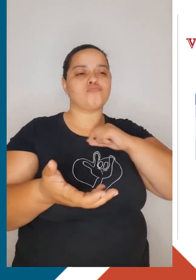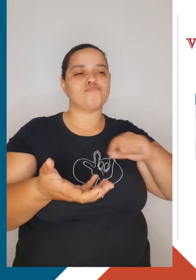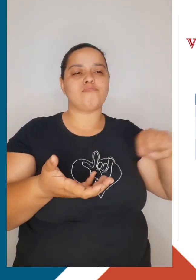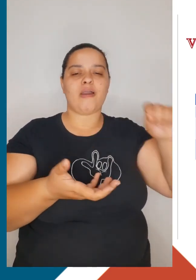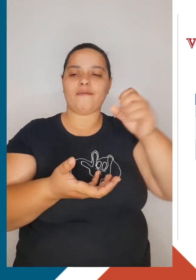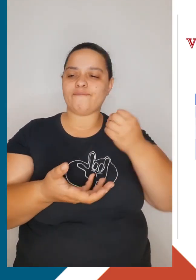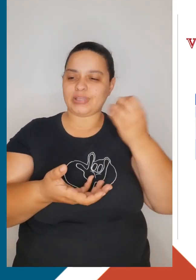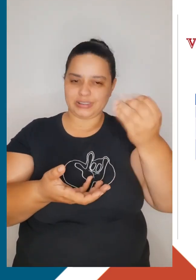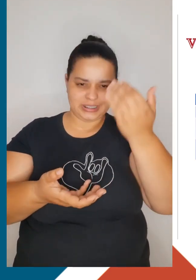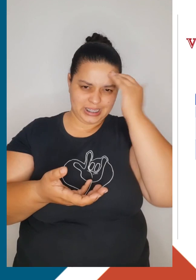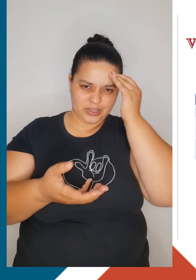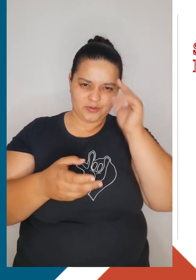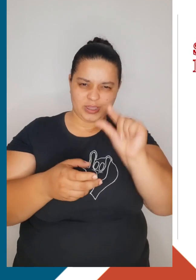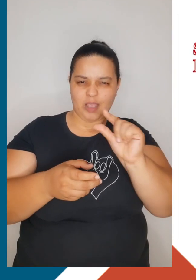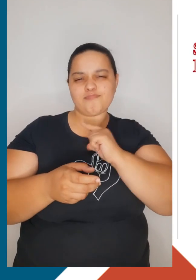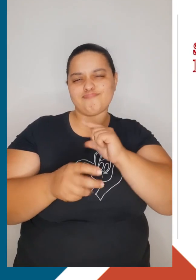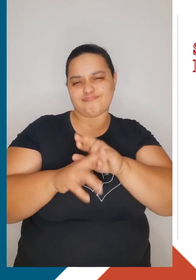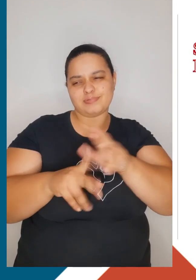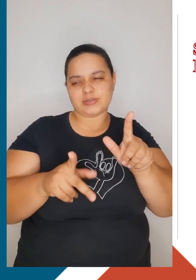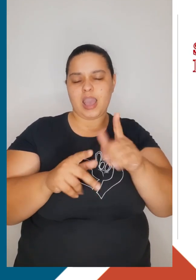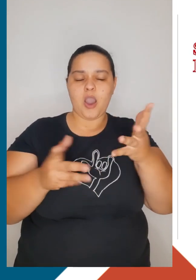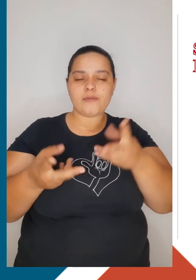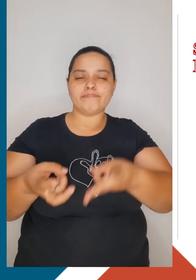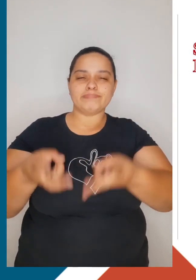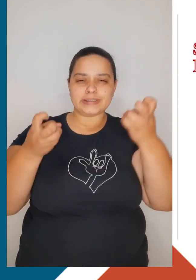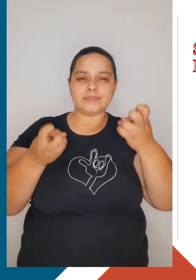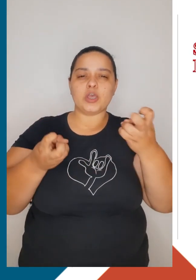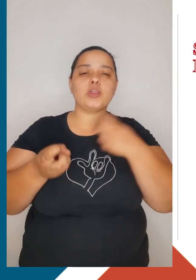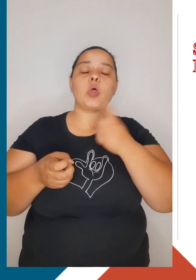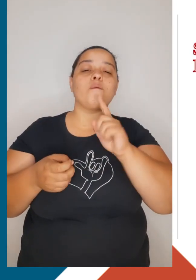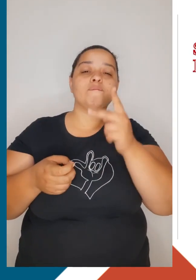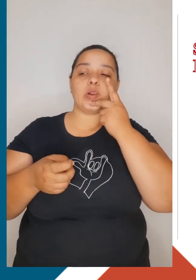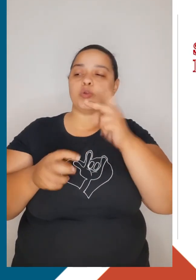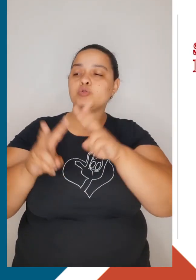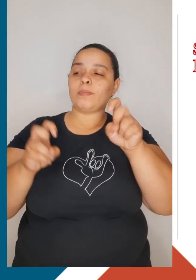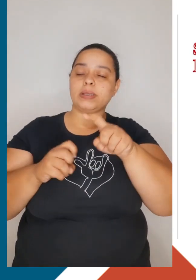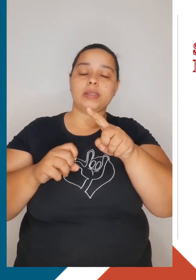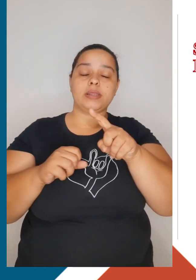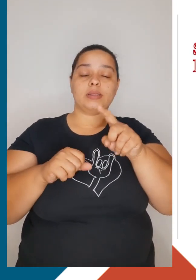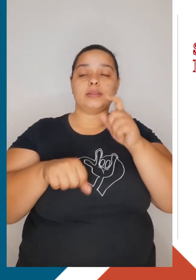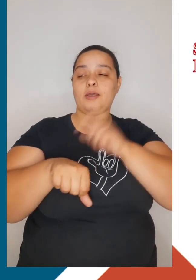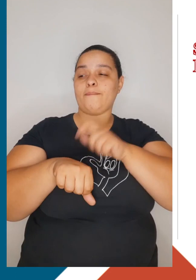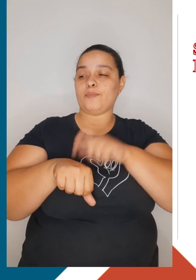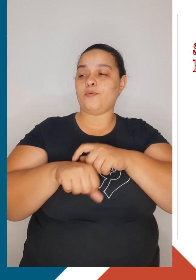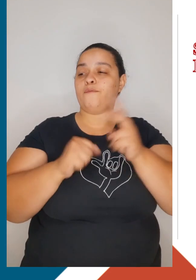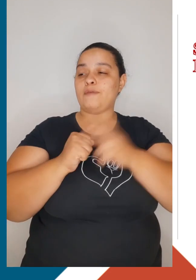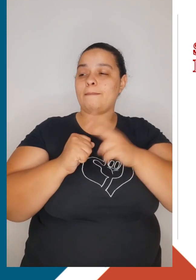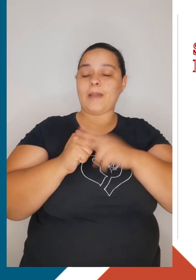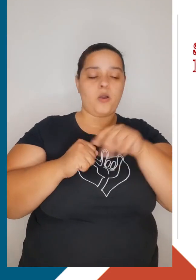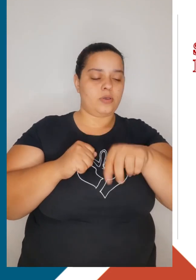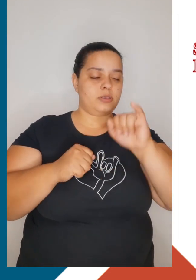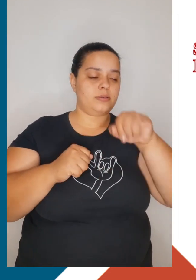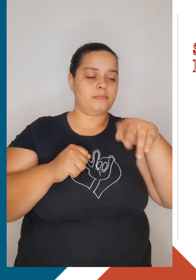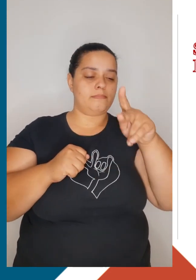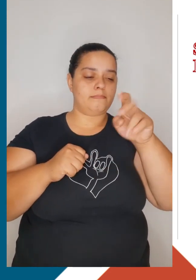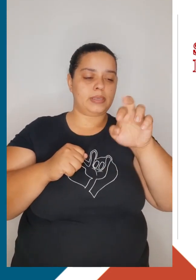mala. Entendeu essa diferença? Agora, você deve ter percebido que não falamos sobre tempos verbais no modo